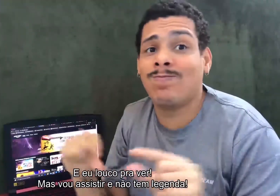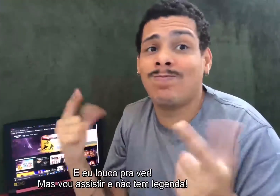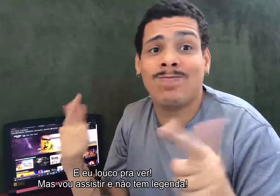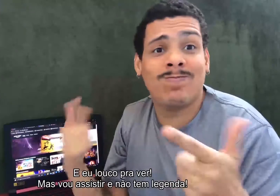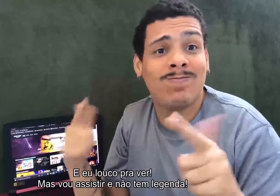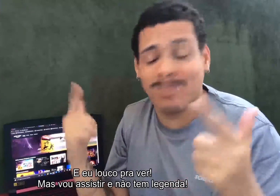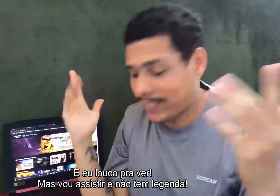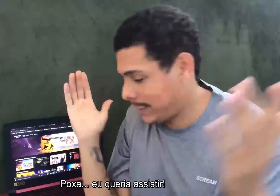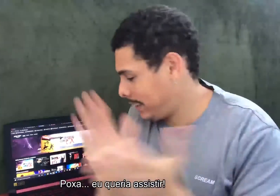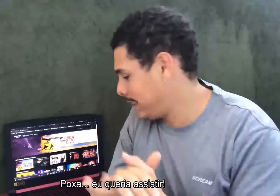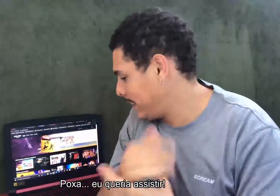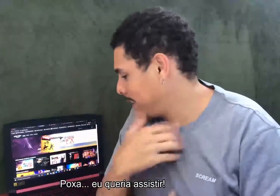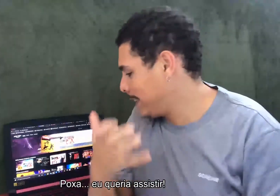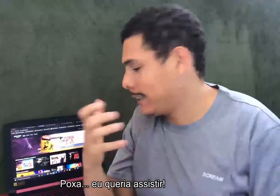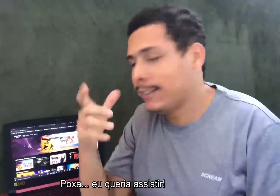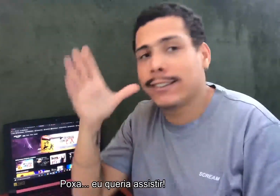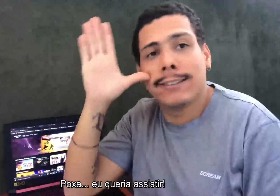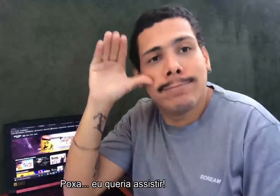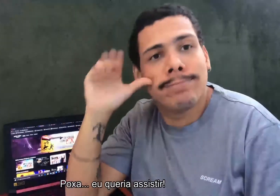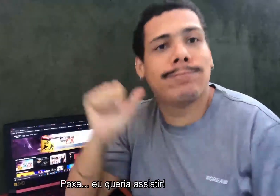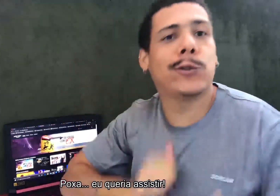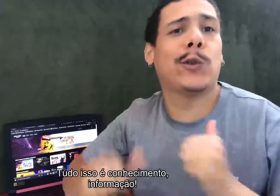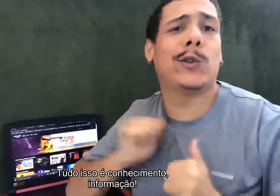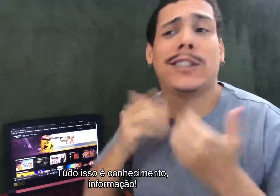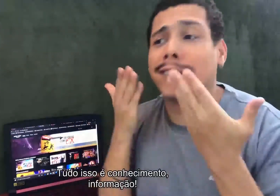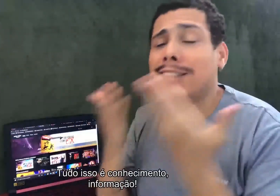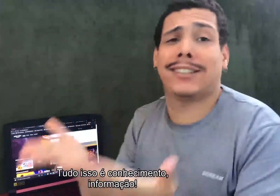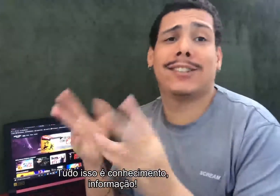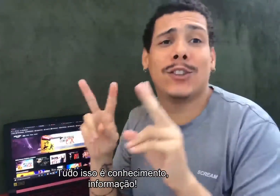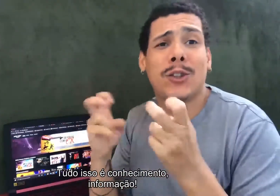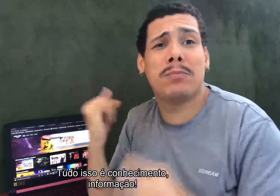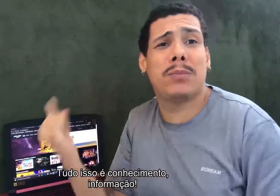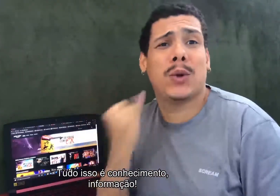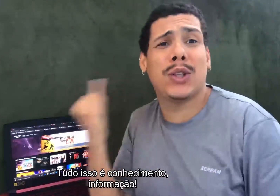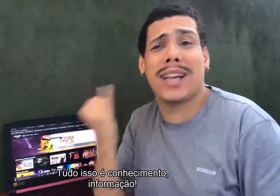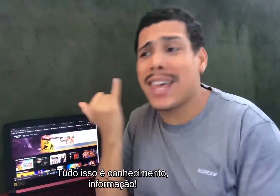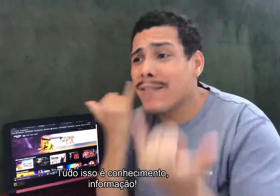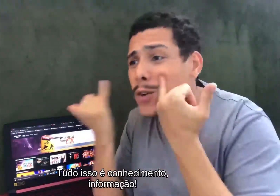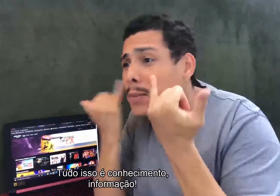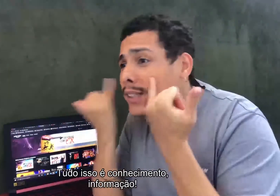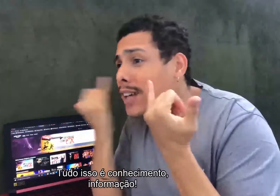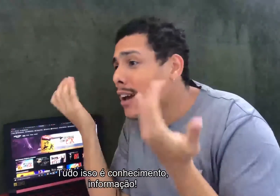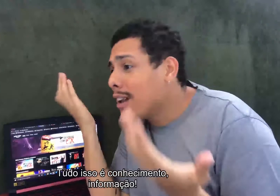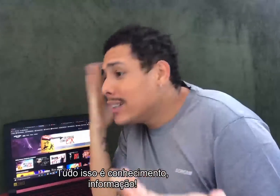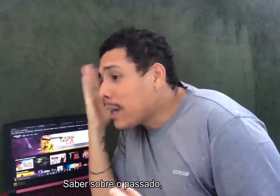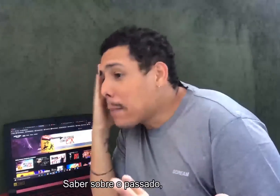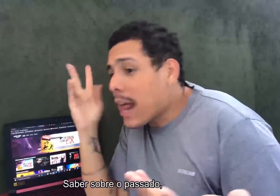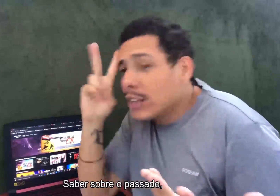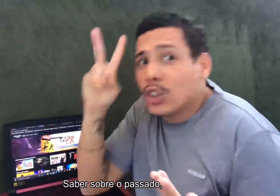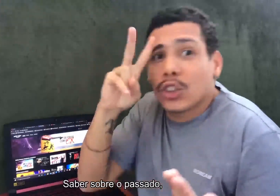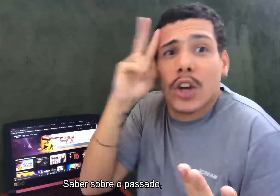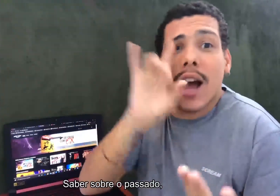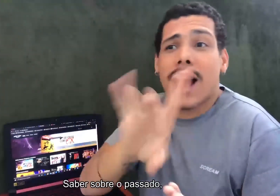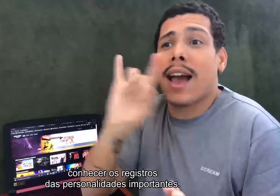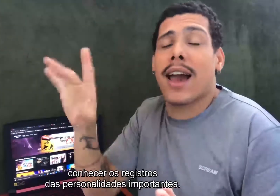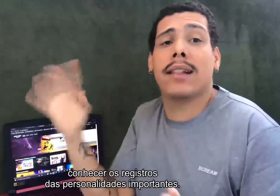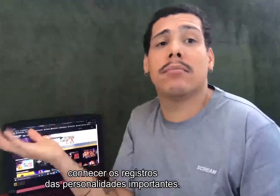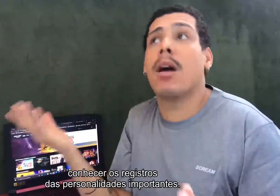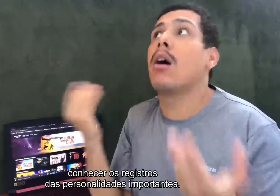legenda. Puxa, eu queria assistir. Isso é conhecimento, informação. Saber sobre o passado, conhecer os